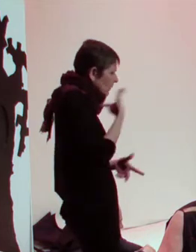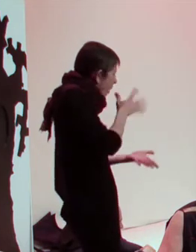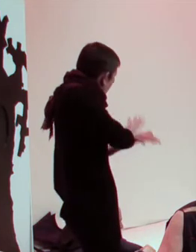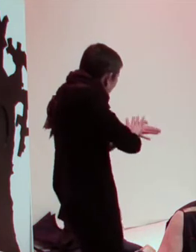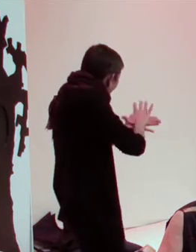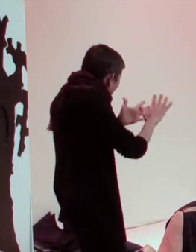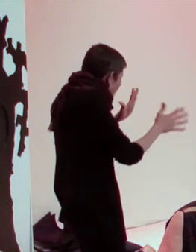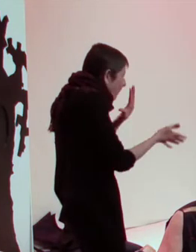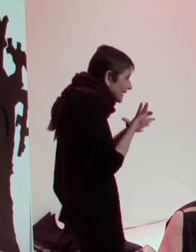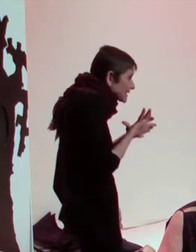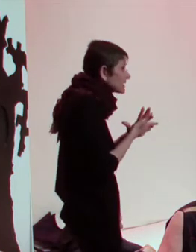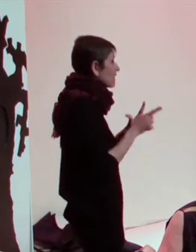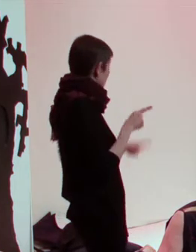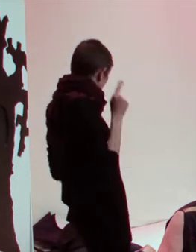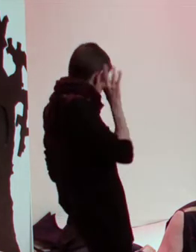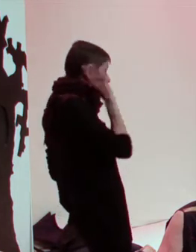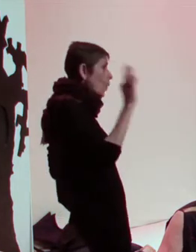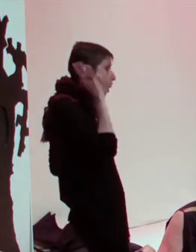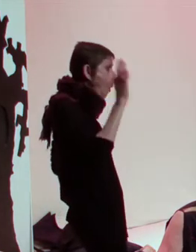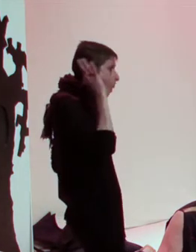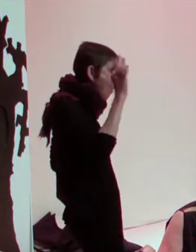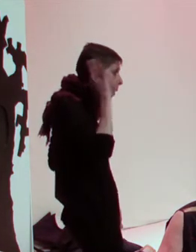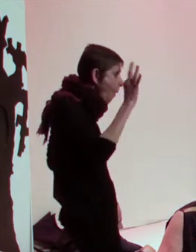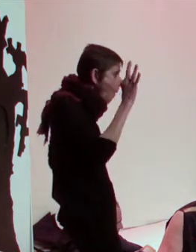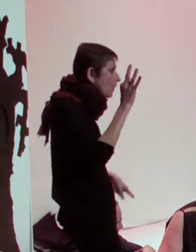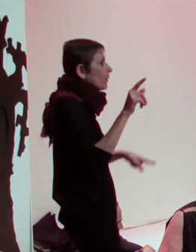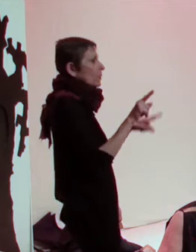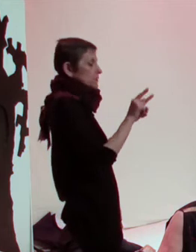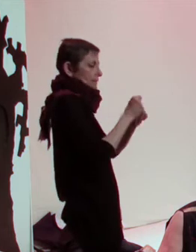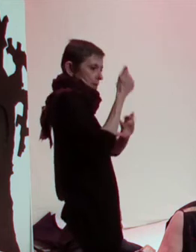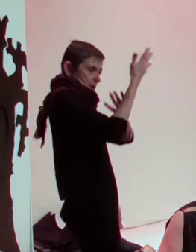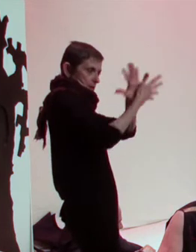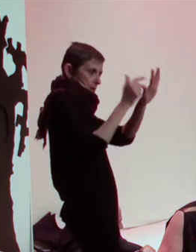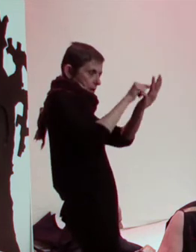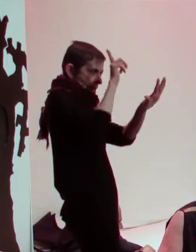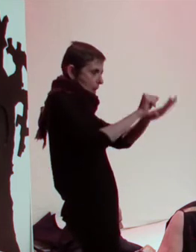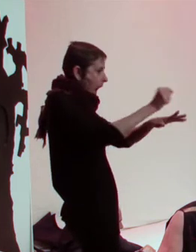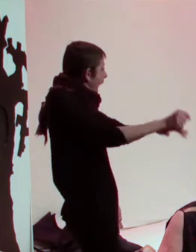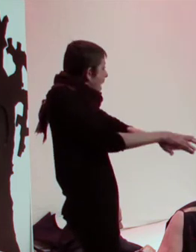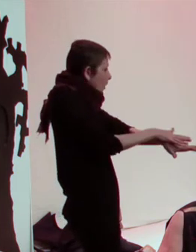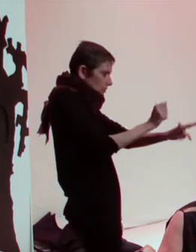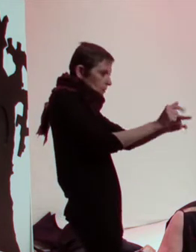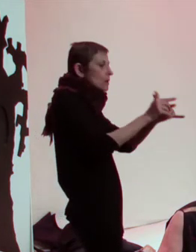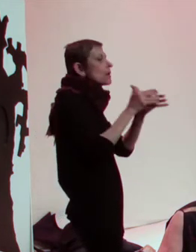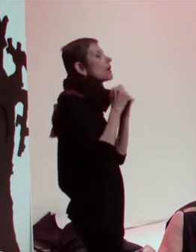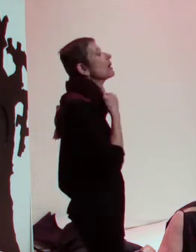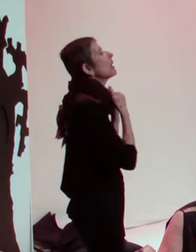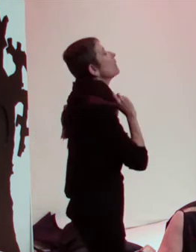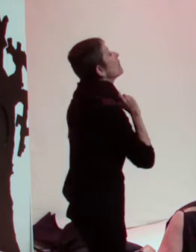et avec le son. Et l'émotion du signe, ça se transforme par la voix. Voilà. C'est-à-dire que le